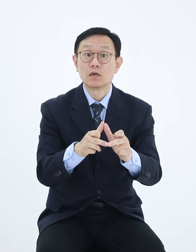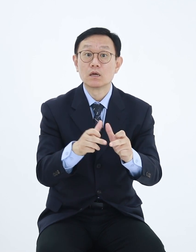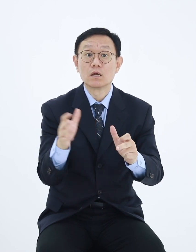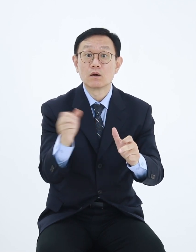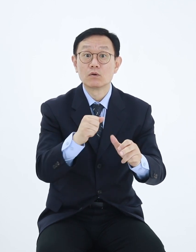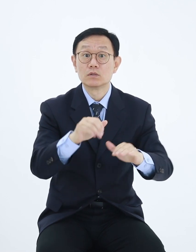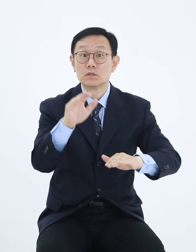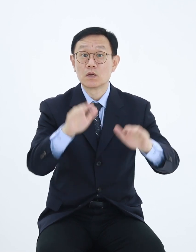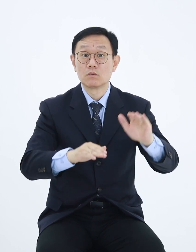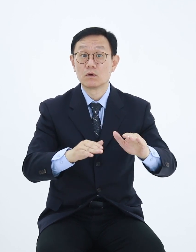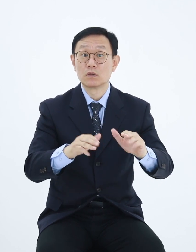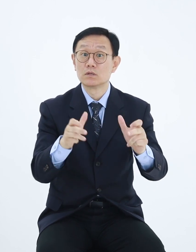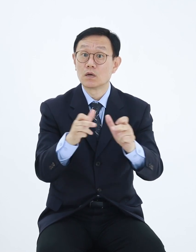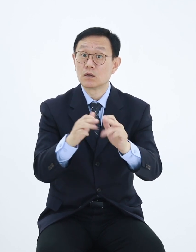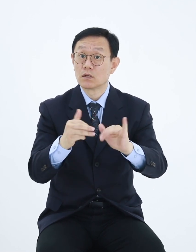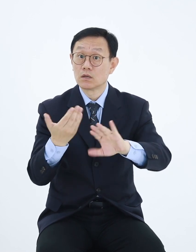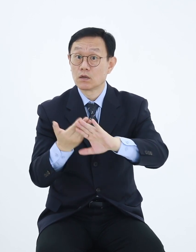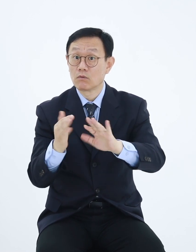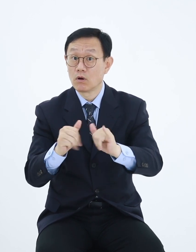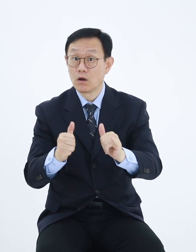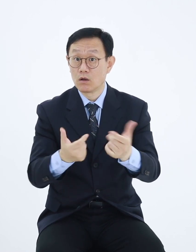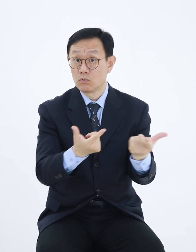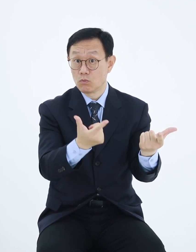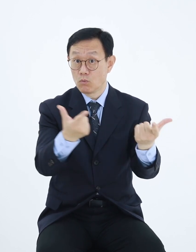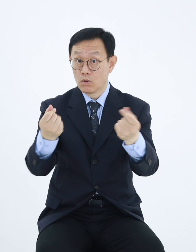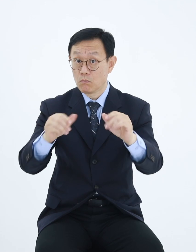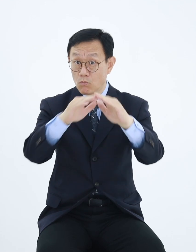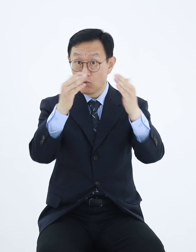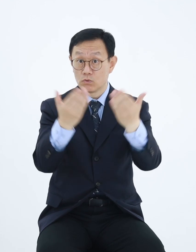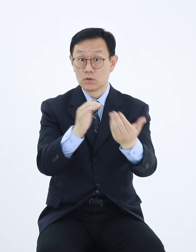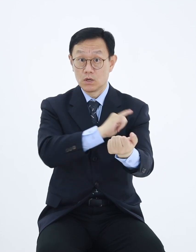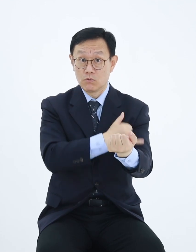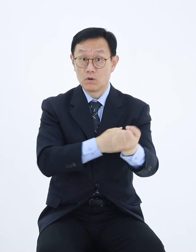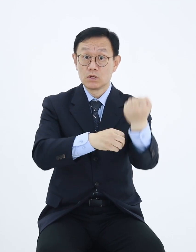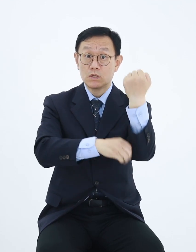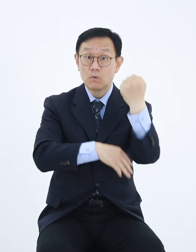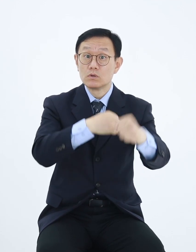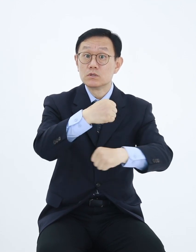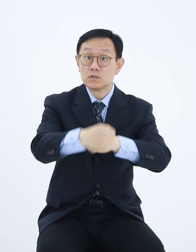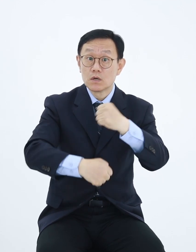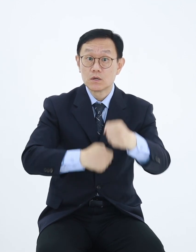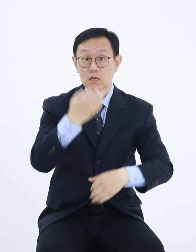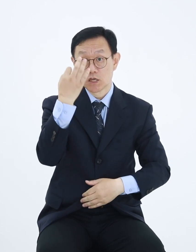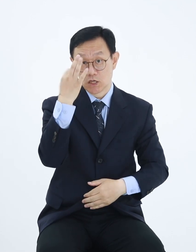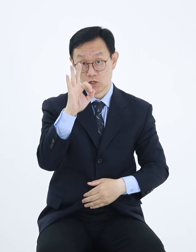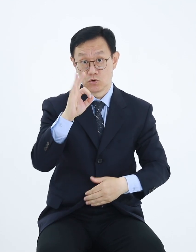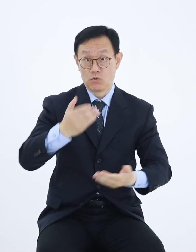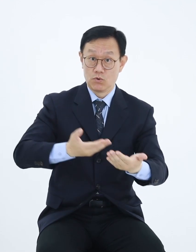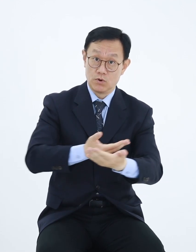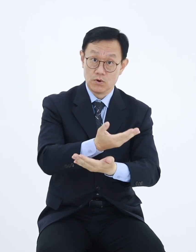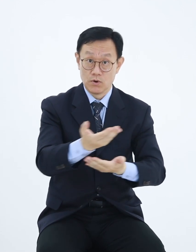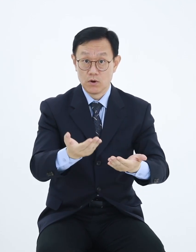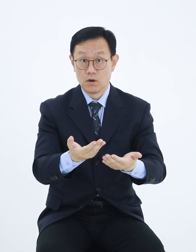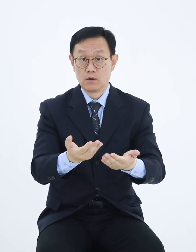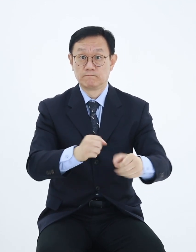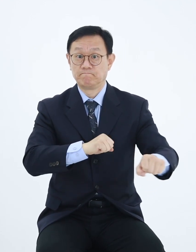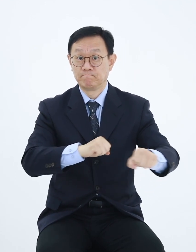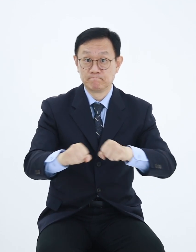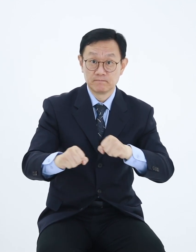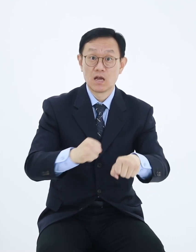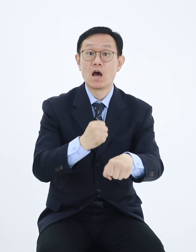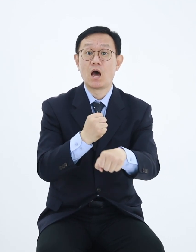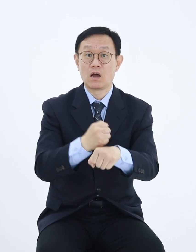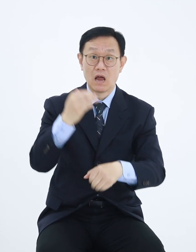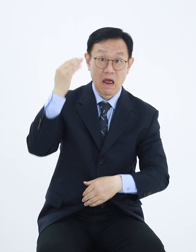차별은 장애인이 다른 사람과 동등하게 모든 인권과 기본적인 자유를 인정, 향유, 행사하는